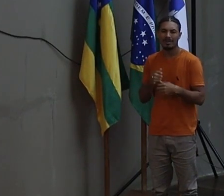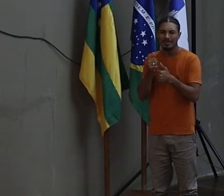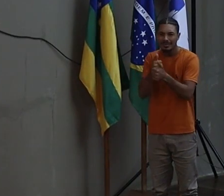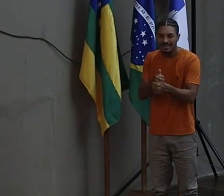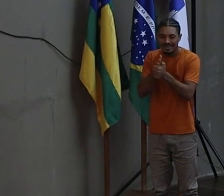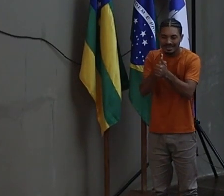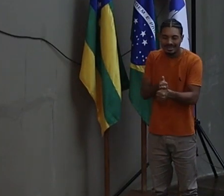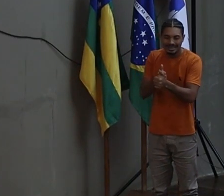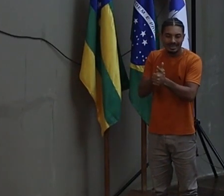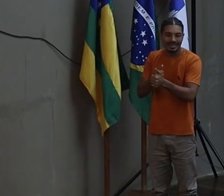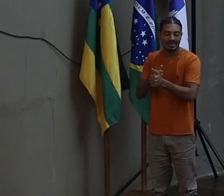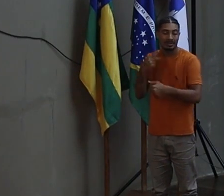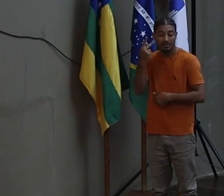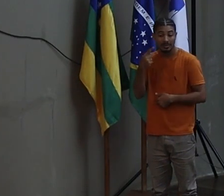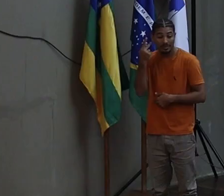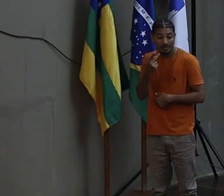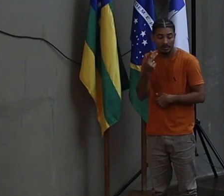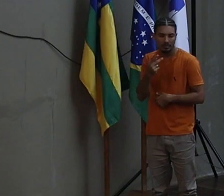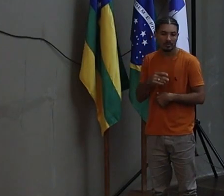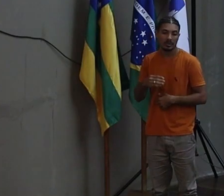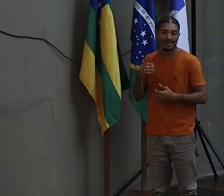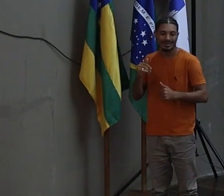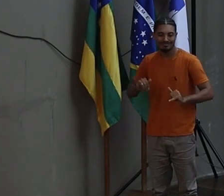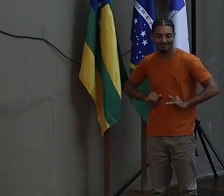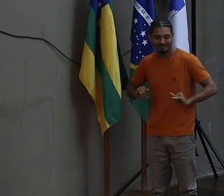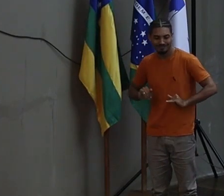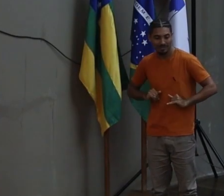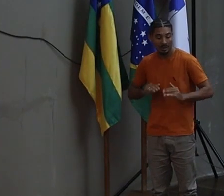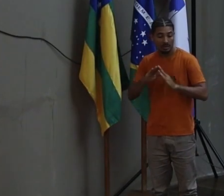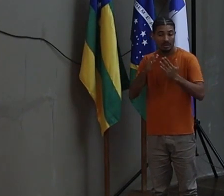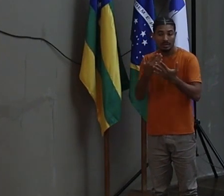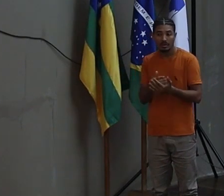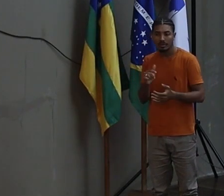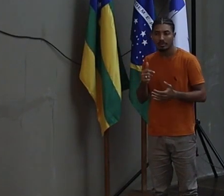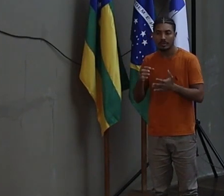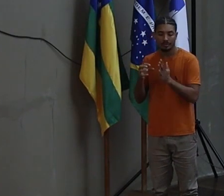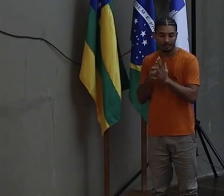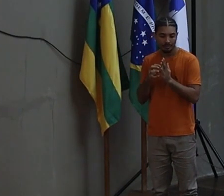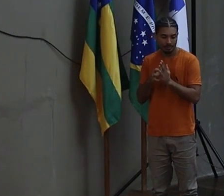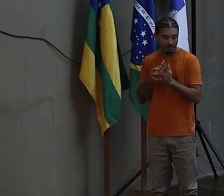escola sem partido, mas, além disso, um desmantelamento nos sistemas